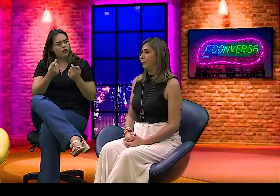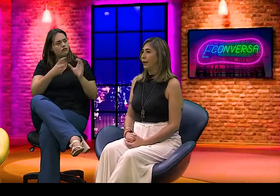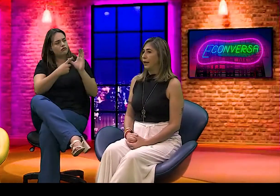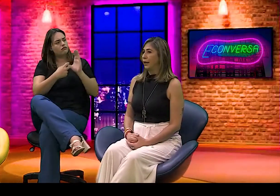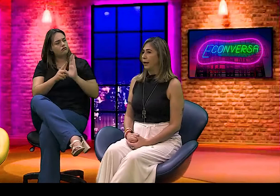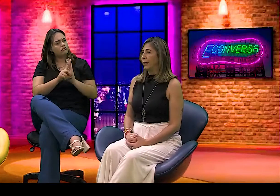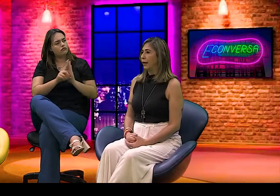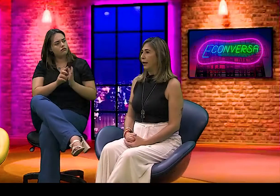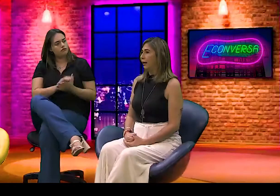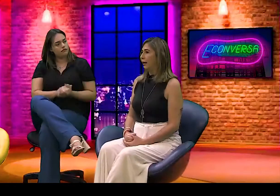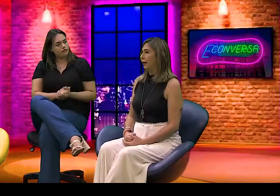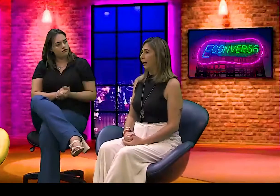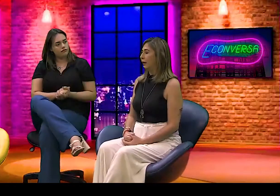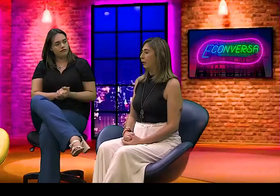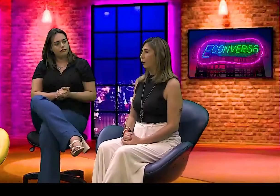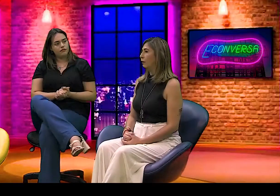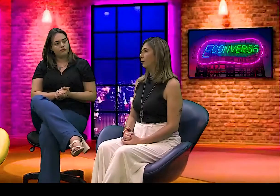Bom,